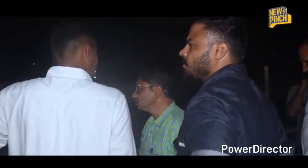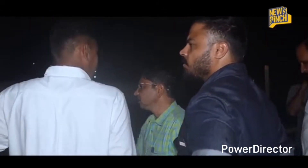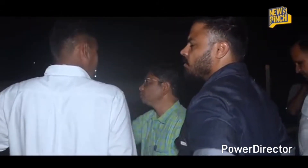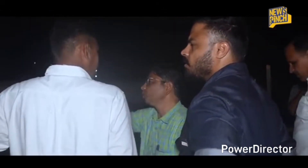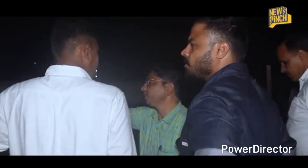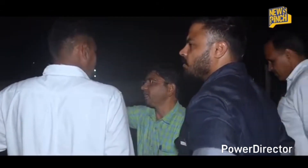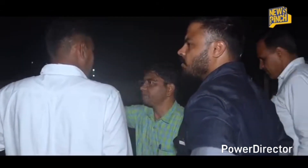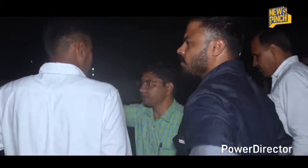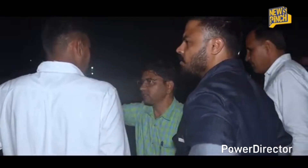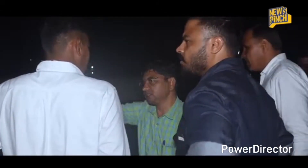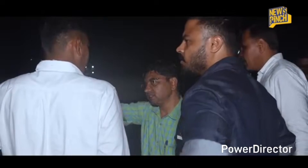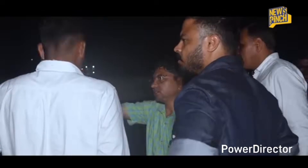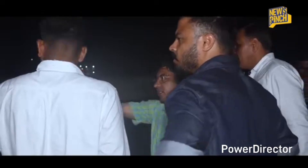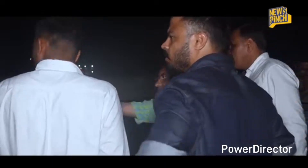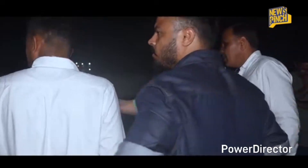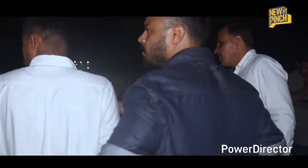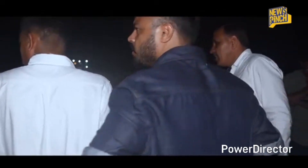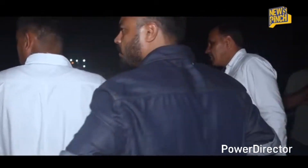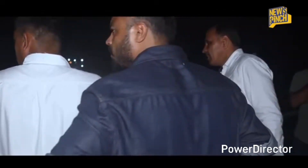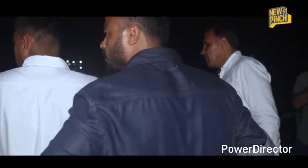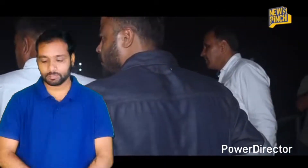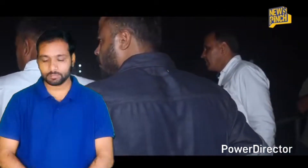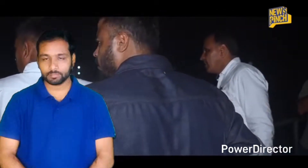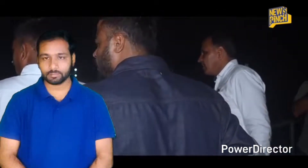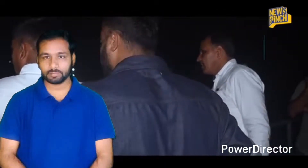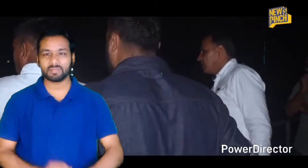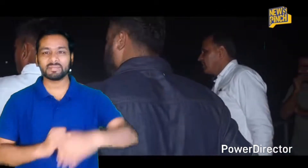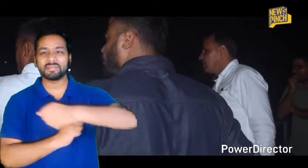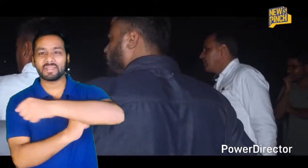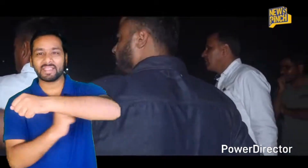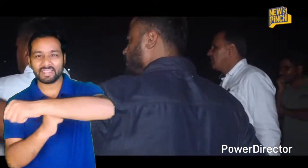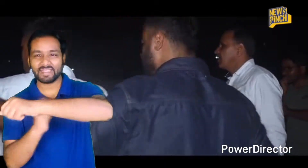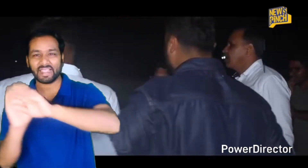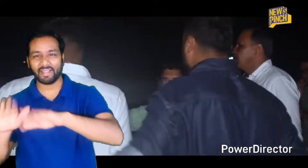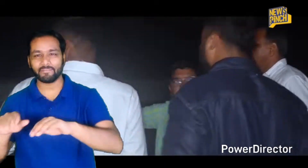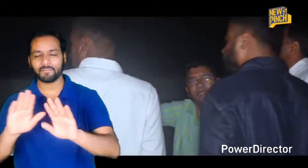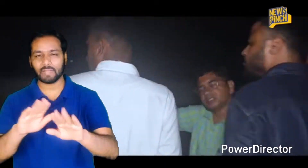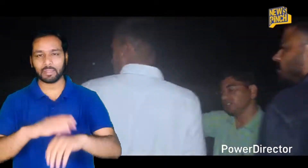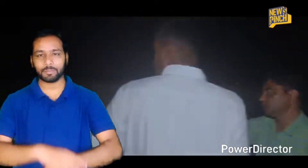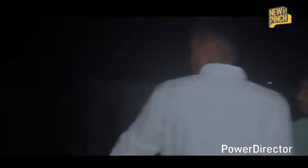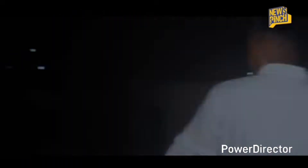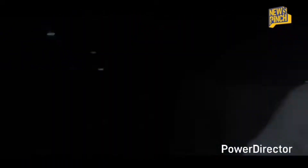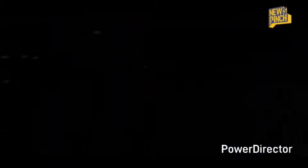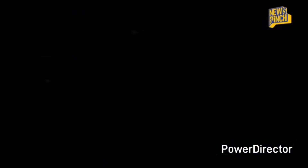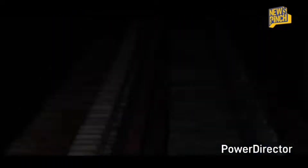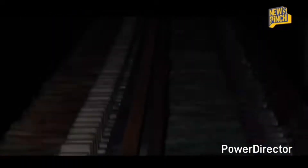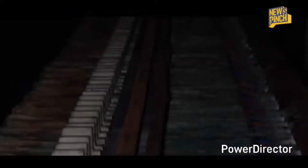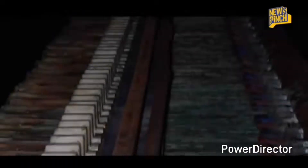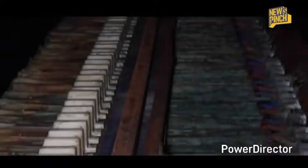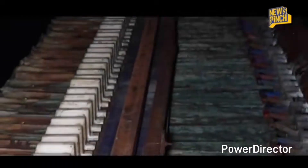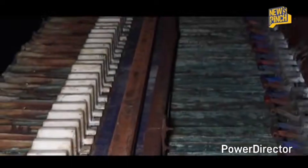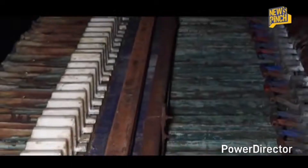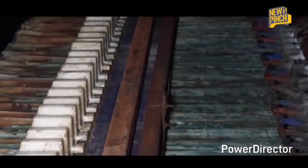है? ये तो पुलिया है, आप चढ़ सकते हो उसमें। ये तो अच्छा, वो ब्रिज है, चलने का ब्रिज।